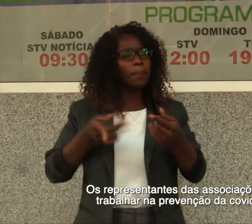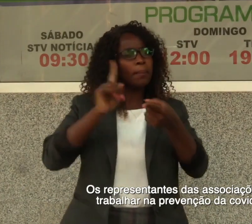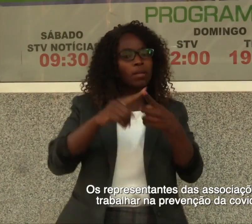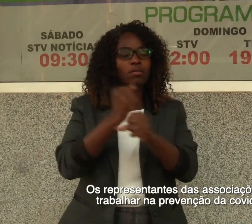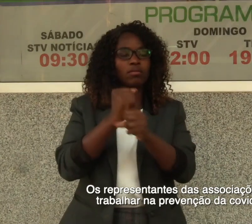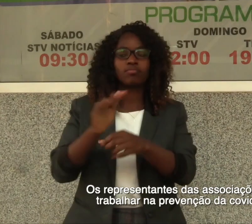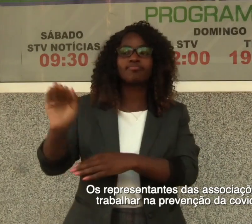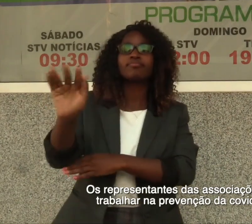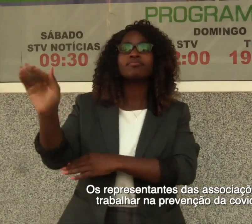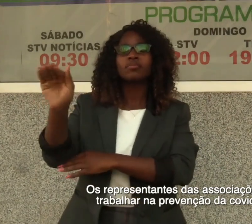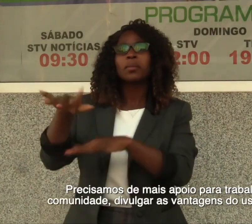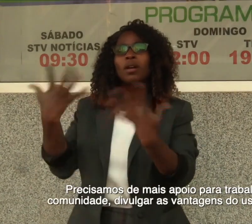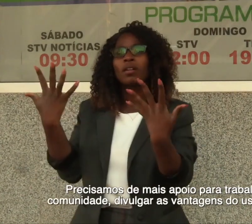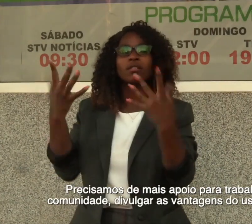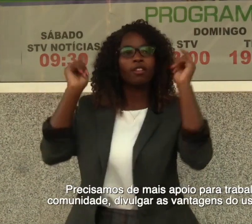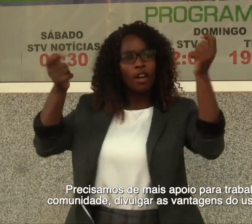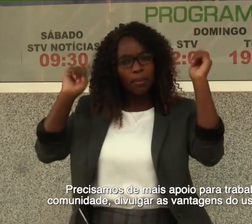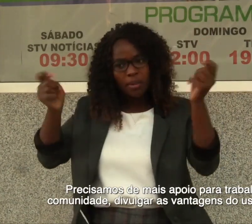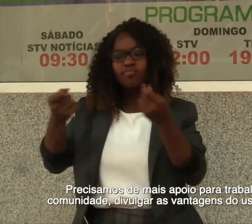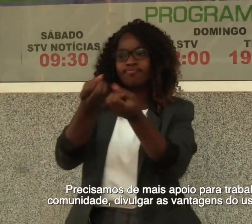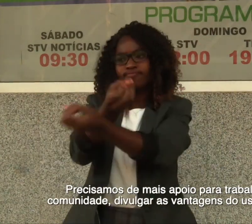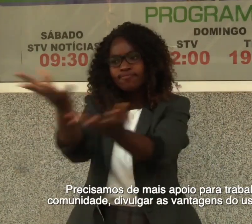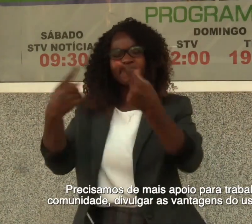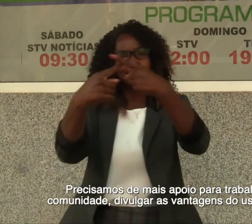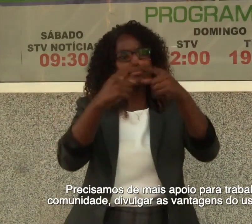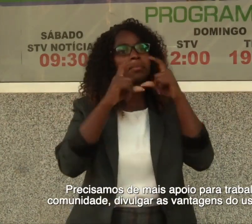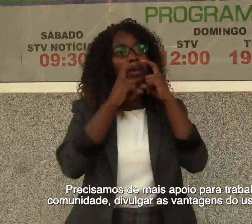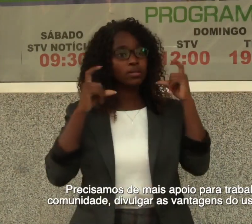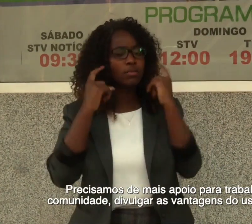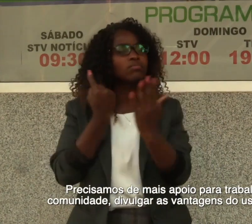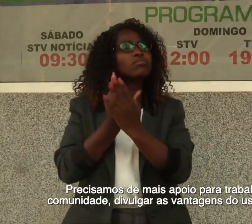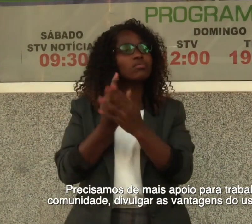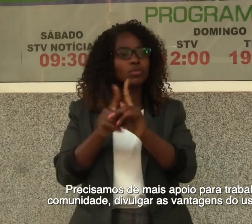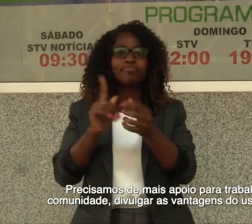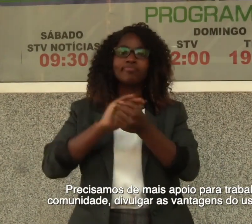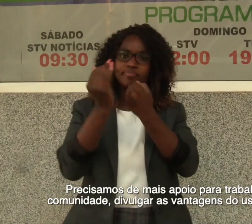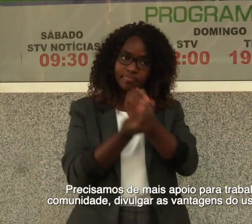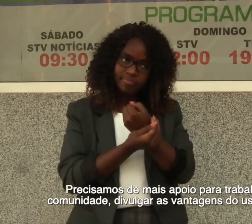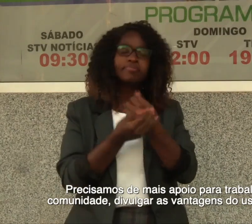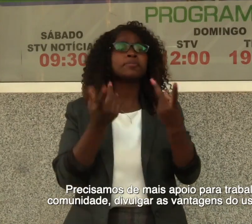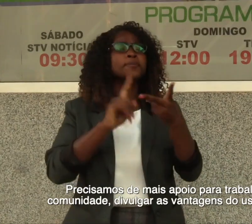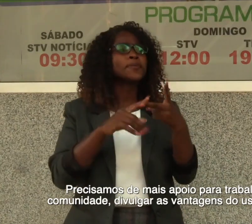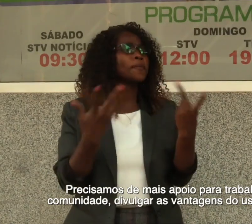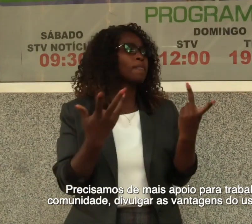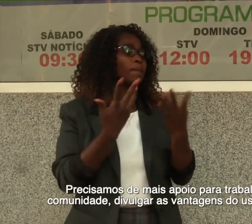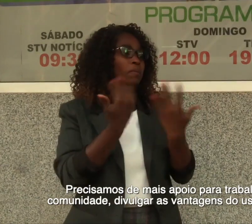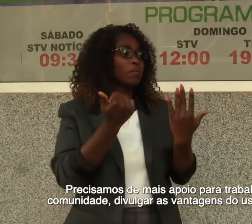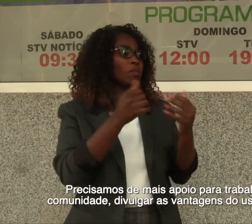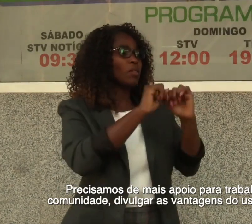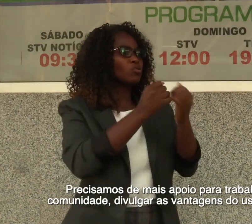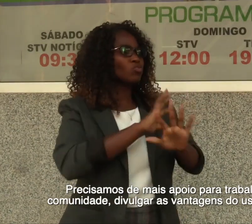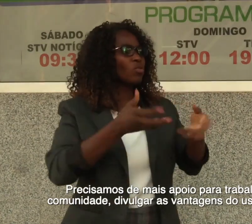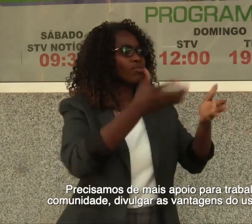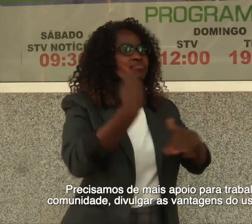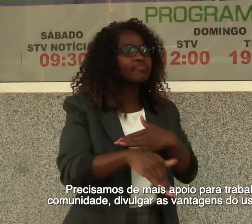na prevenção do Covid-19. Precisamos mais apoio para trabalhar na comunidade,